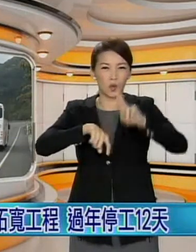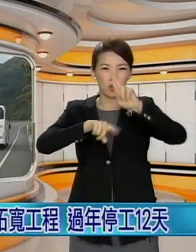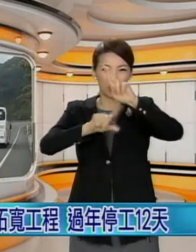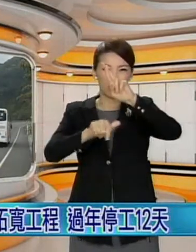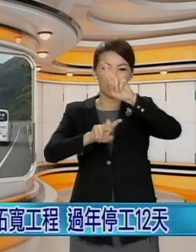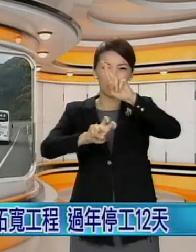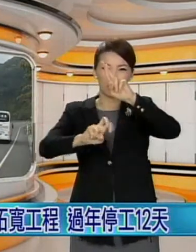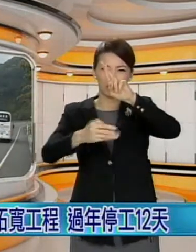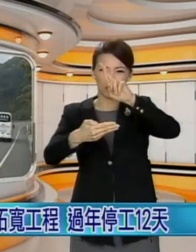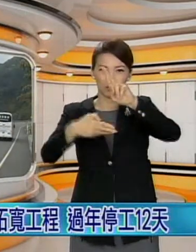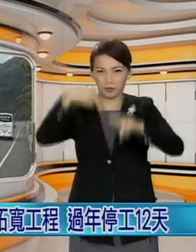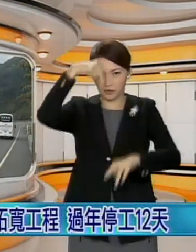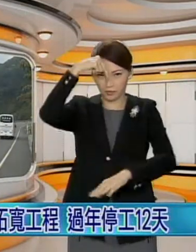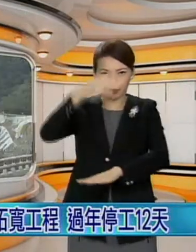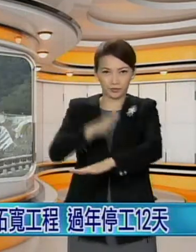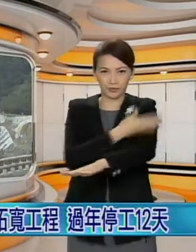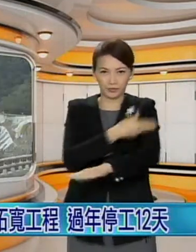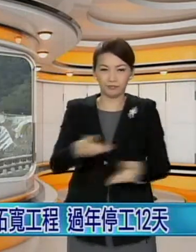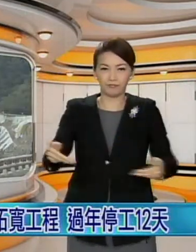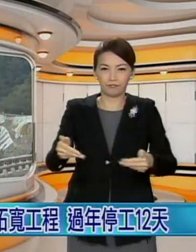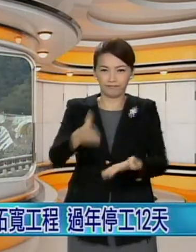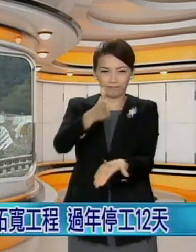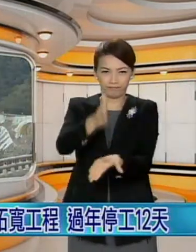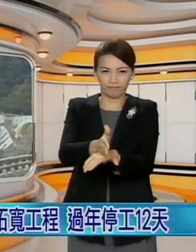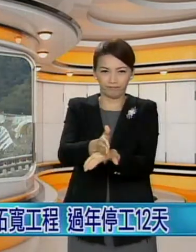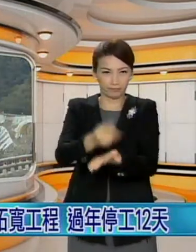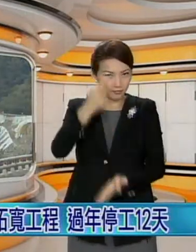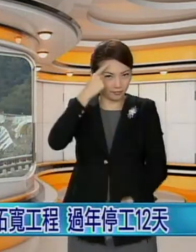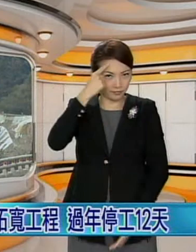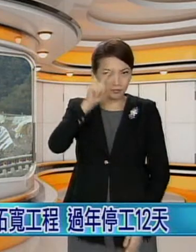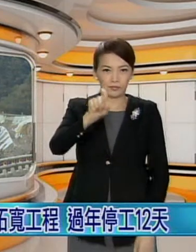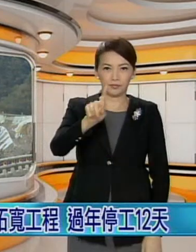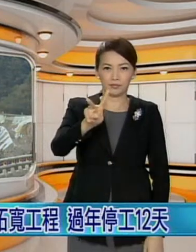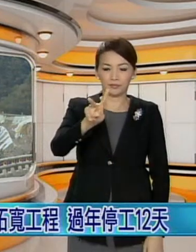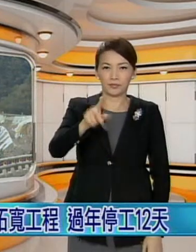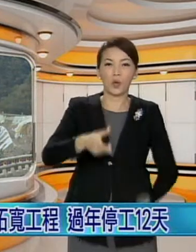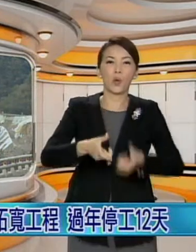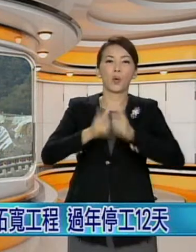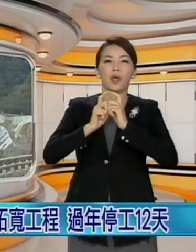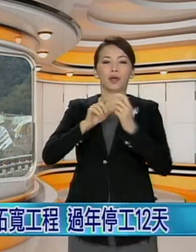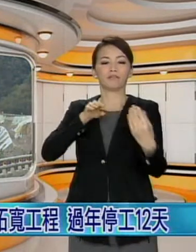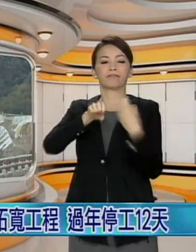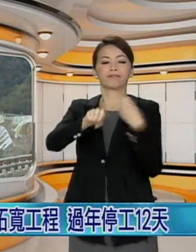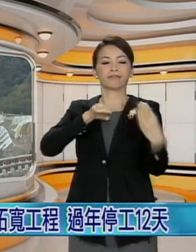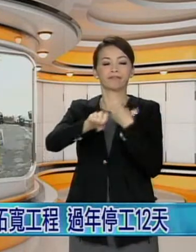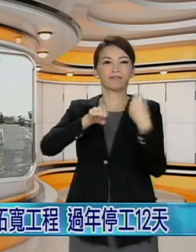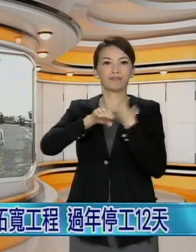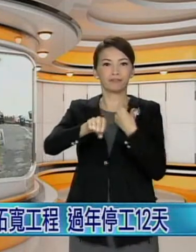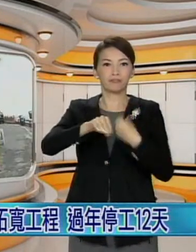12天，取消管制，让民众春节往返东部跟南部可以更通